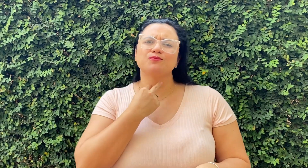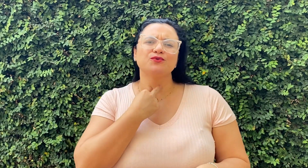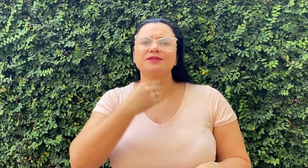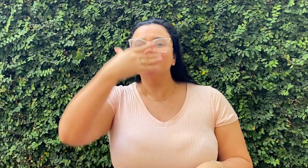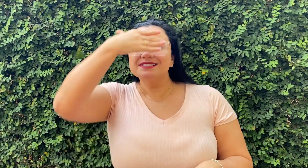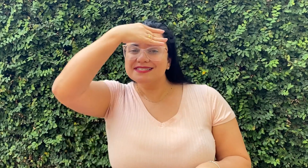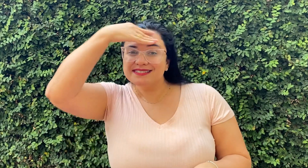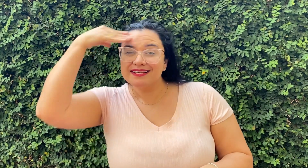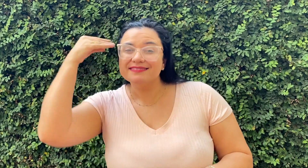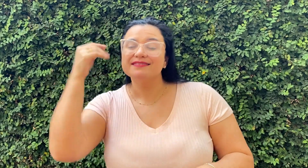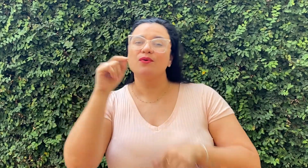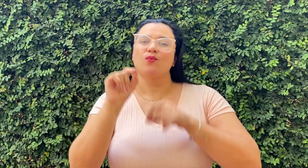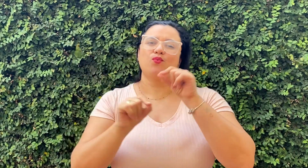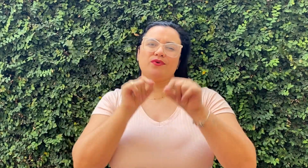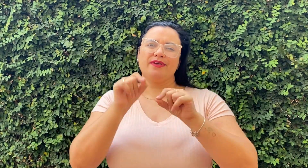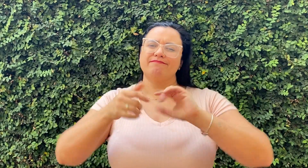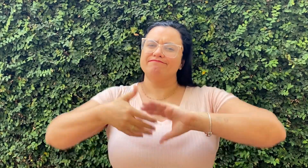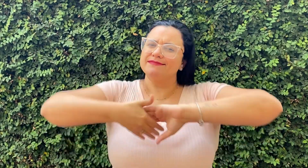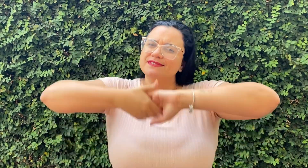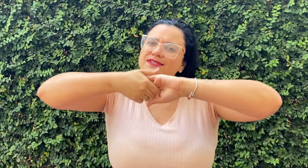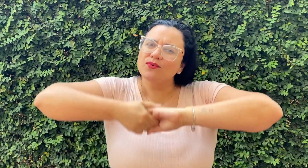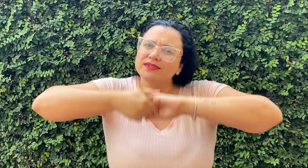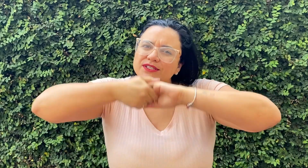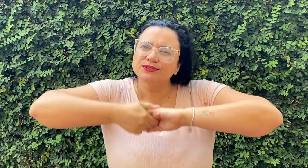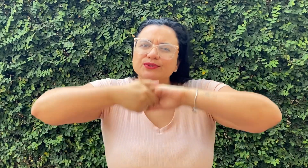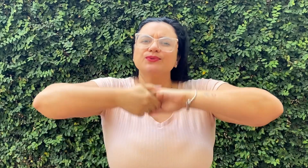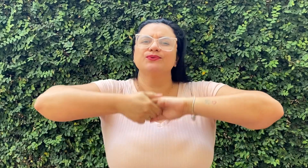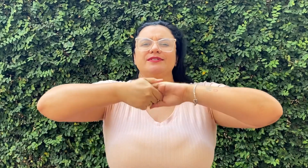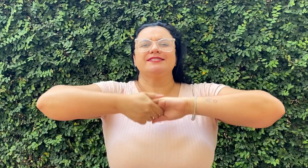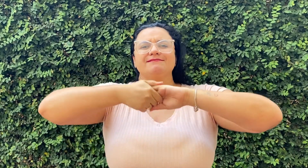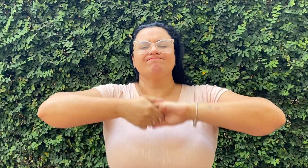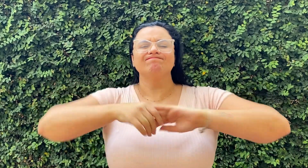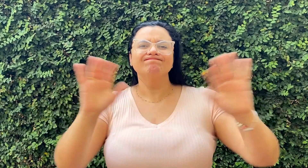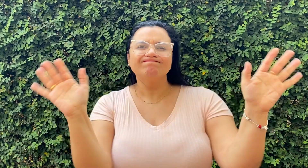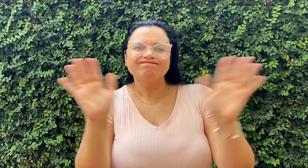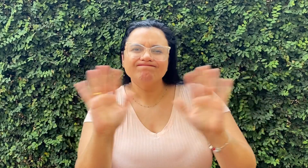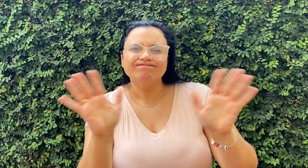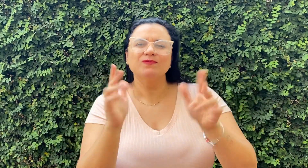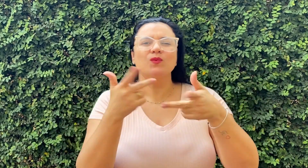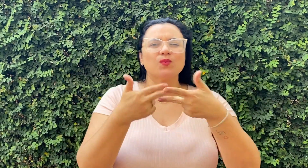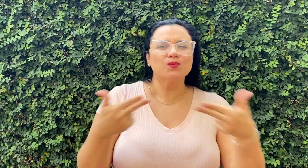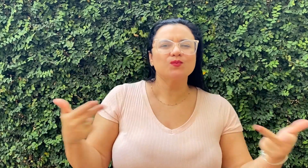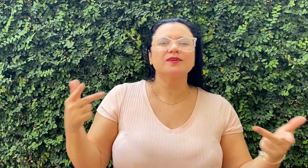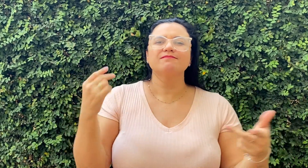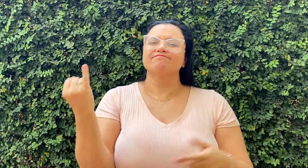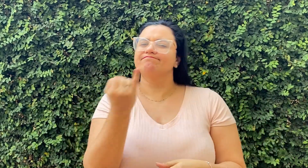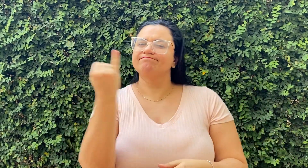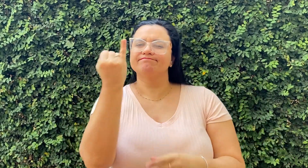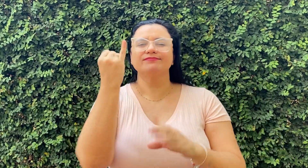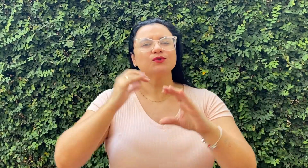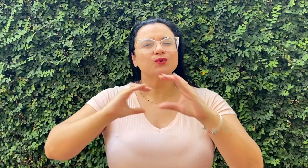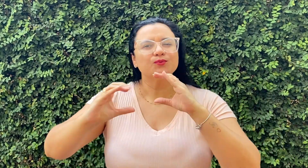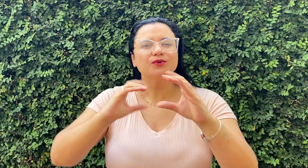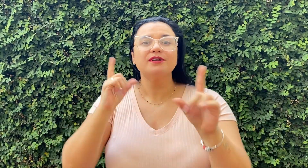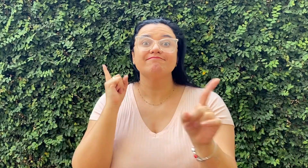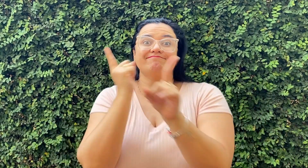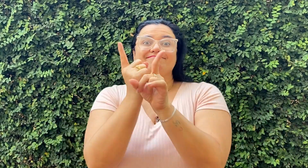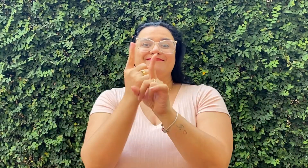Nós também não podemos esquecer das saudações, dos cumprimentos, que é a iniciação da